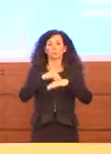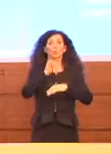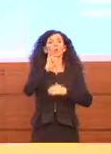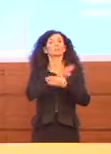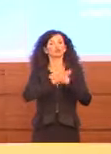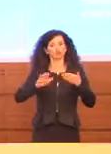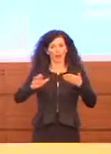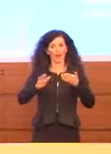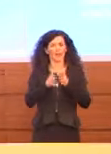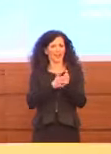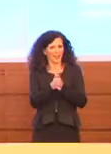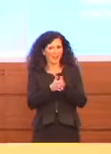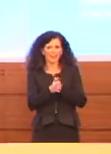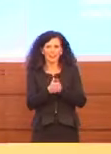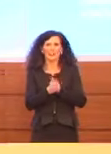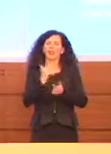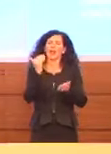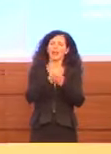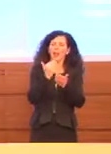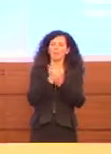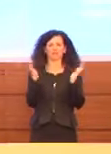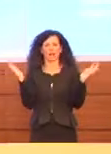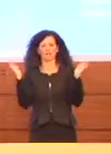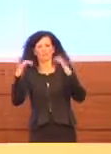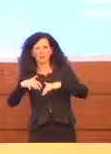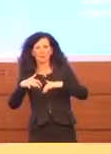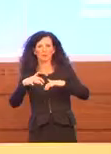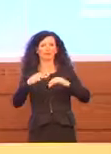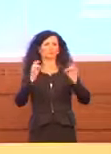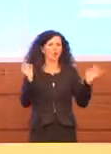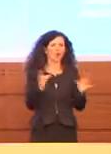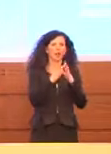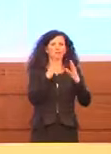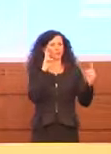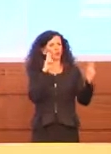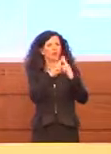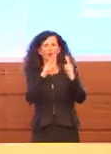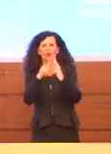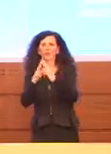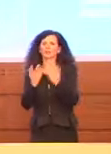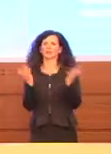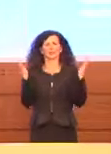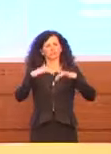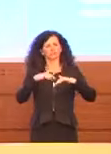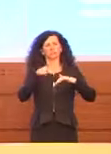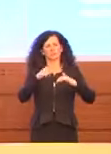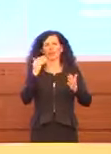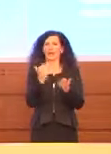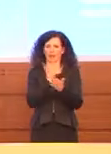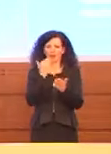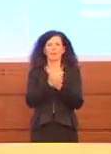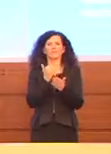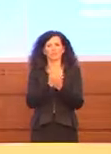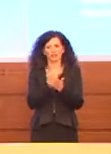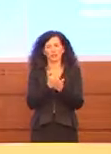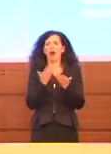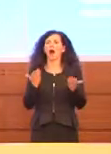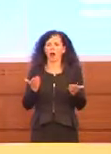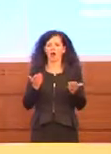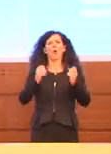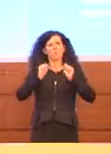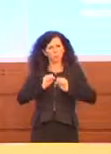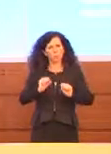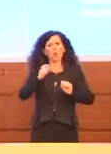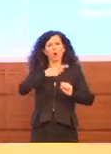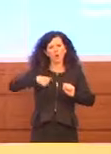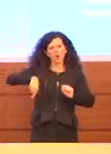di evitare assembramenti occasioni di affollamento riusciremo